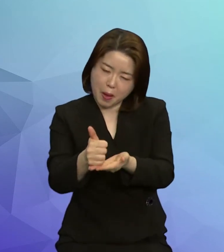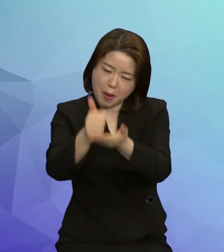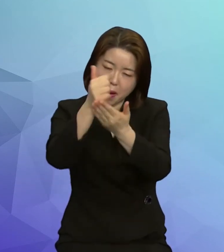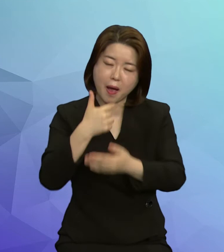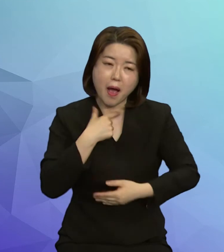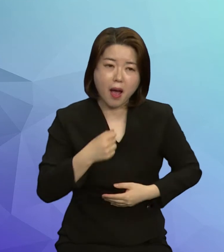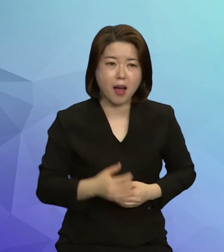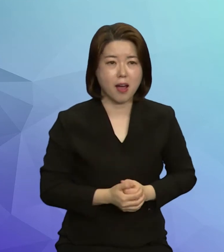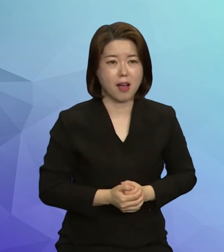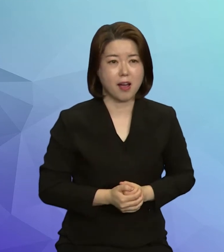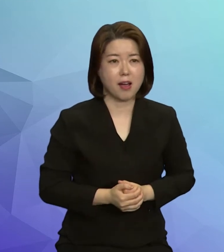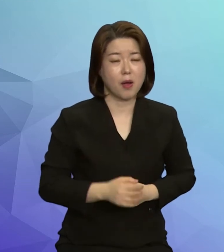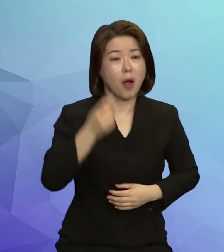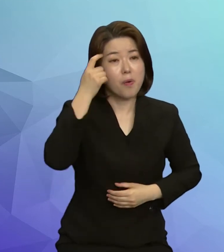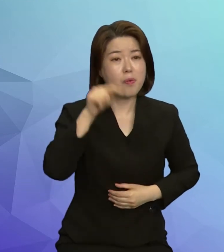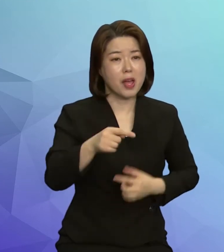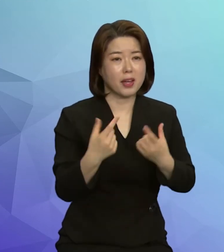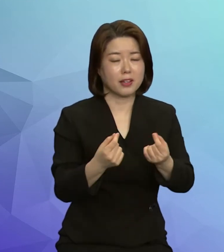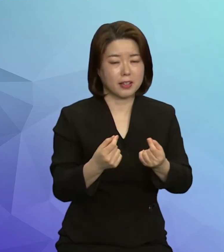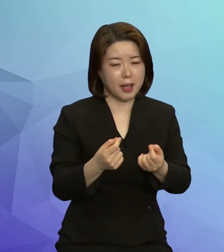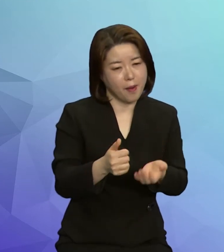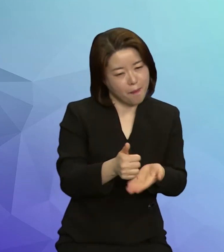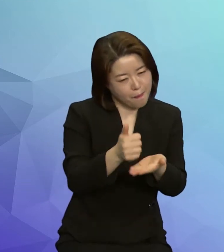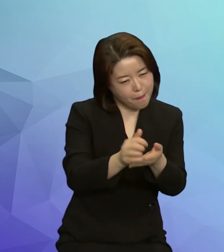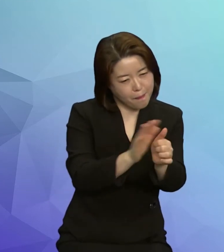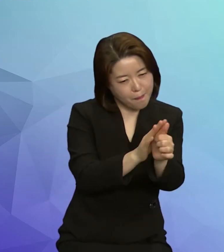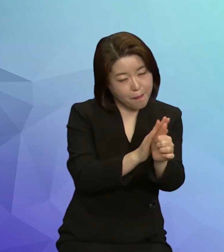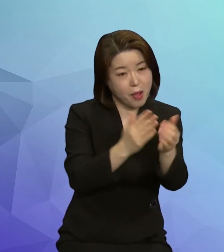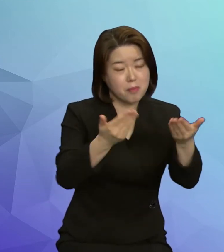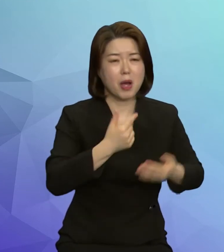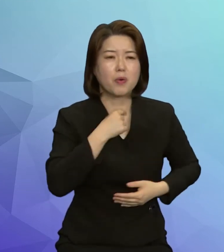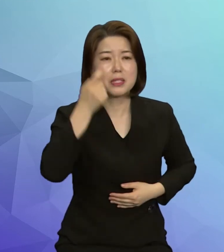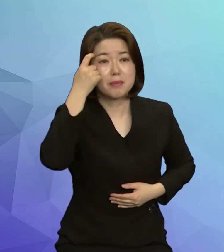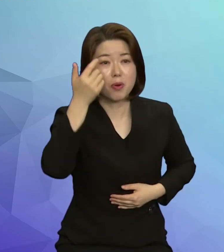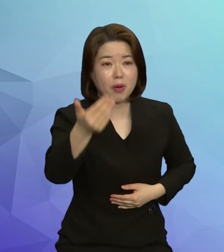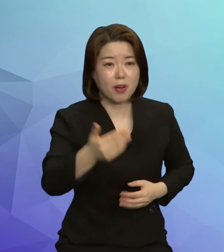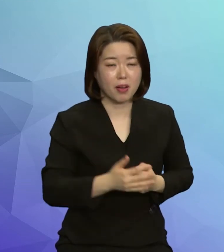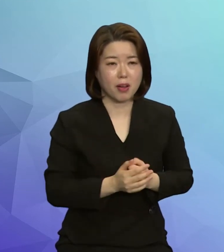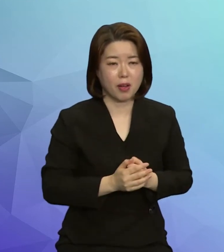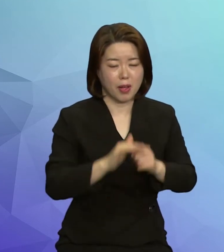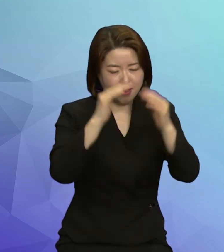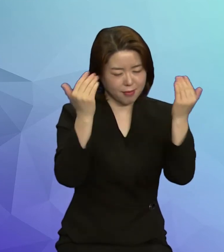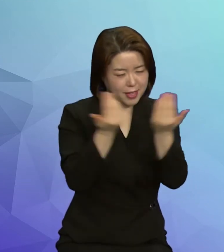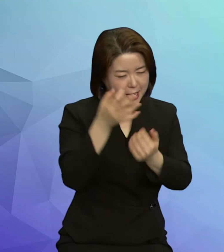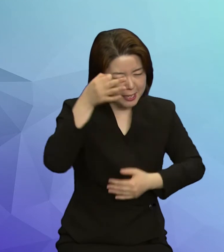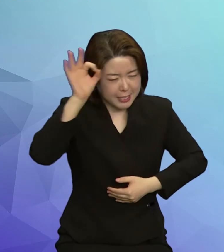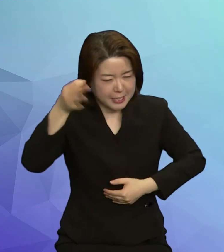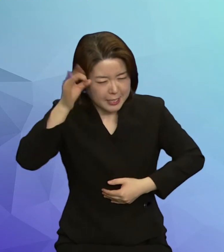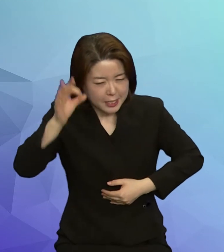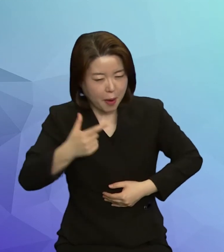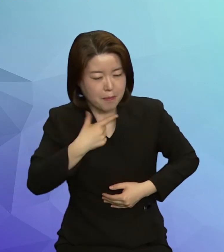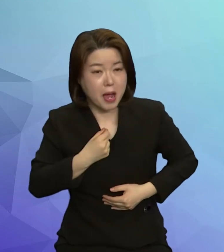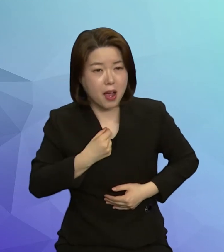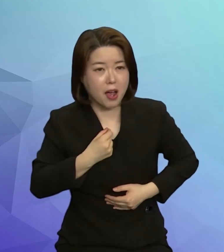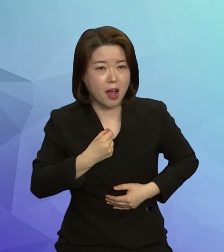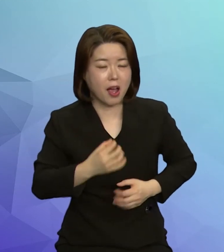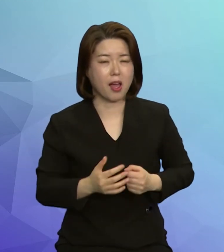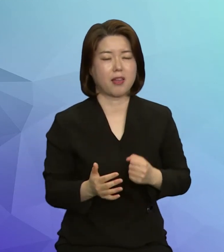다 높임 받으려고 그러고, 왜 그렇게 대우받으려고 그러고, 왜 그렇게 다 인정받으려고